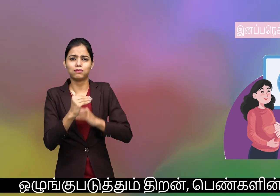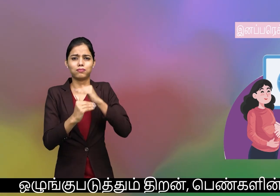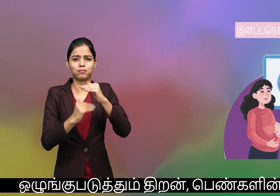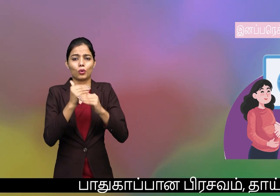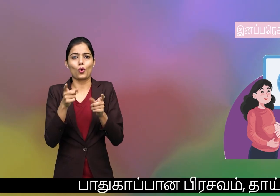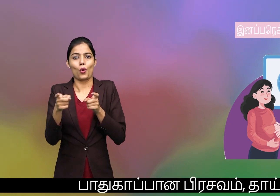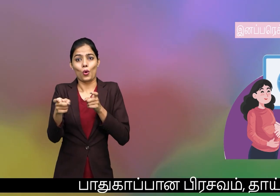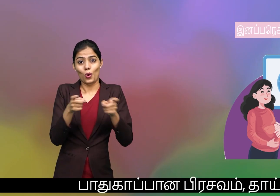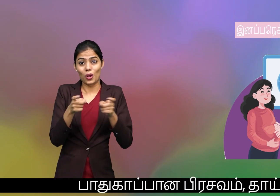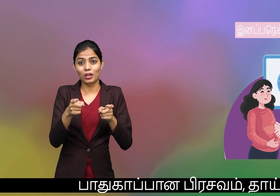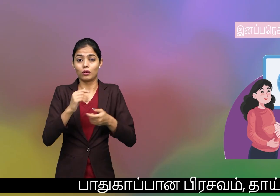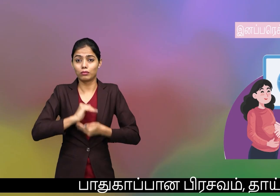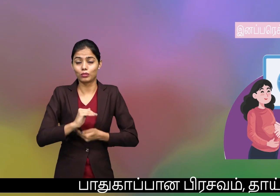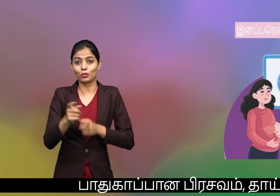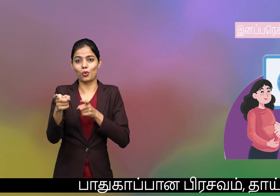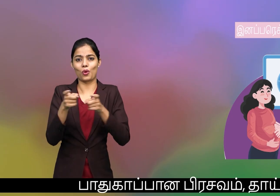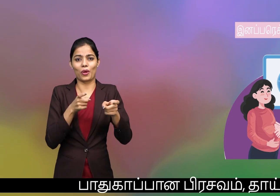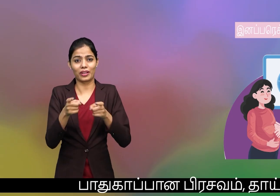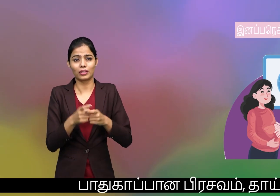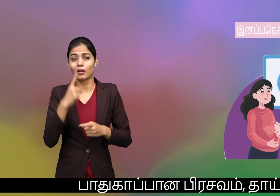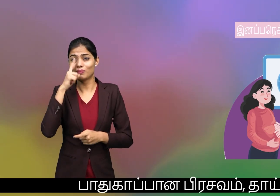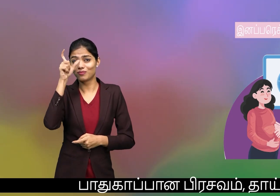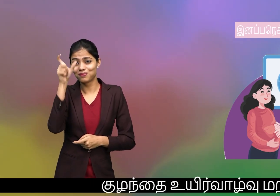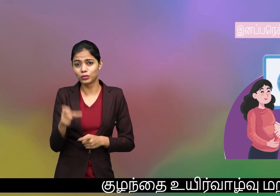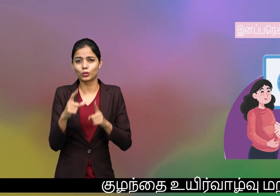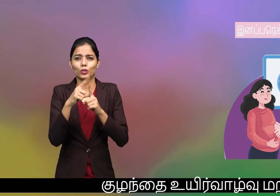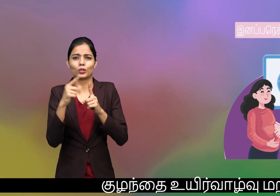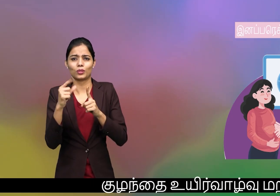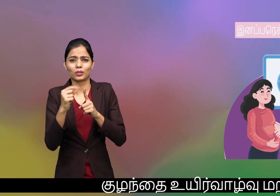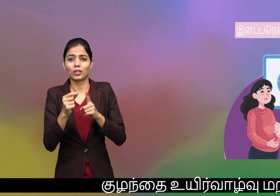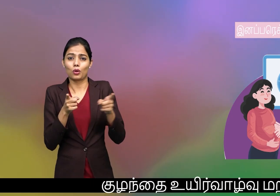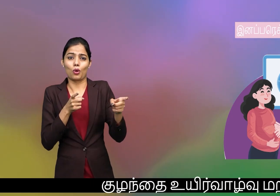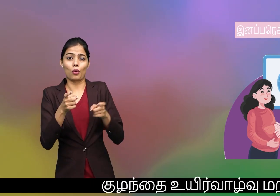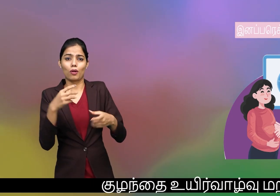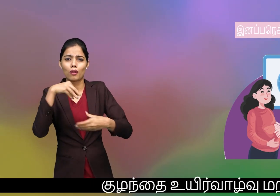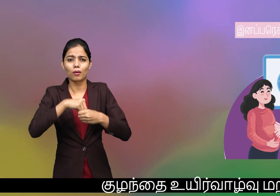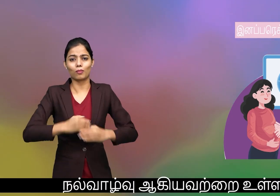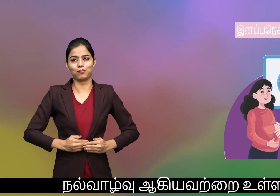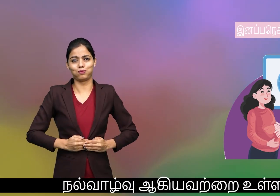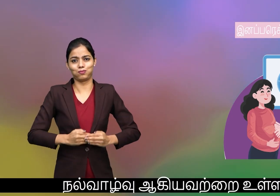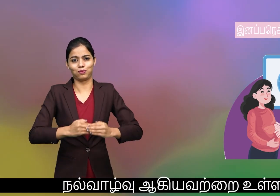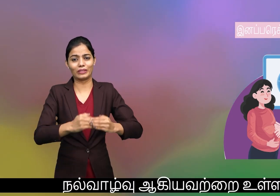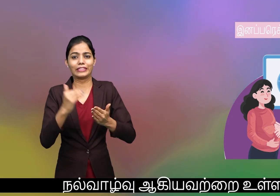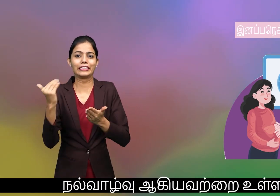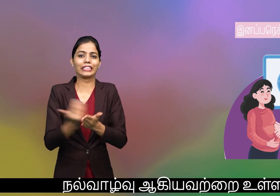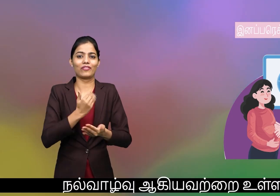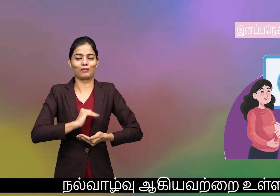மற்றும் பாதுகாப்பான பிரசவம், தாய் மற்றும் குழந்தை உயிர்வாழ்வு மற்றும் நல்வாழ்வு ஆகியவற்றை